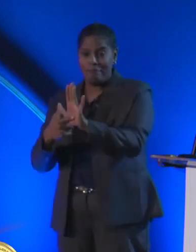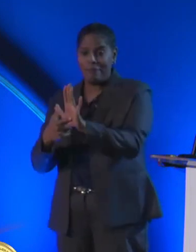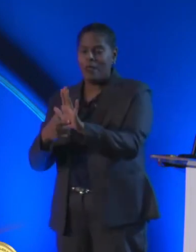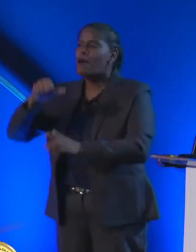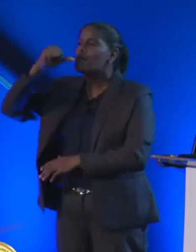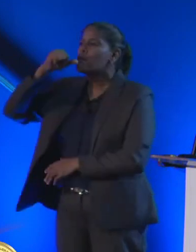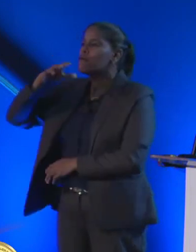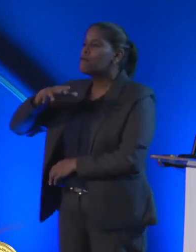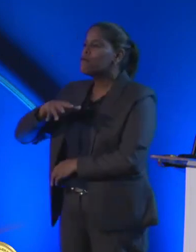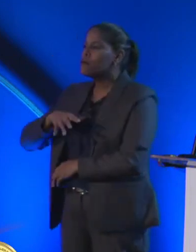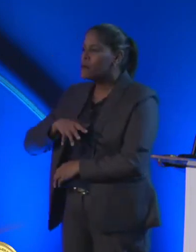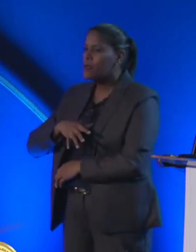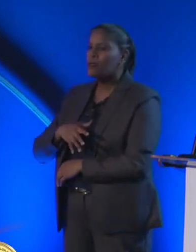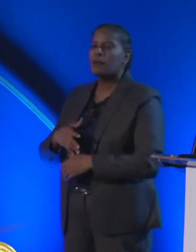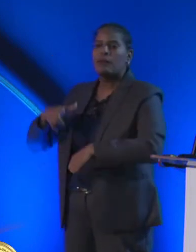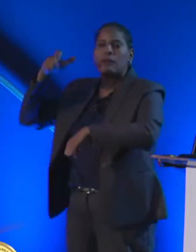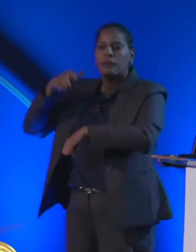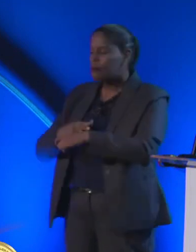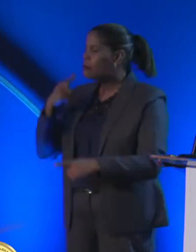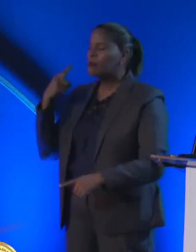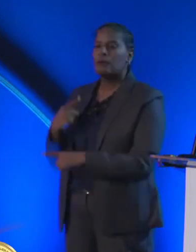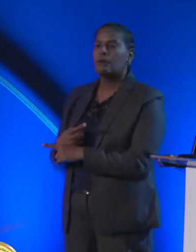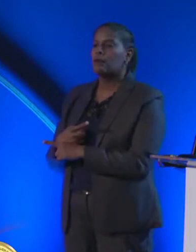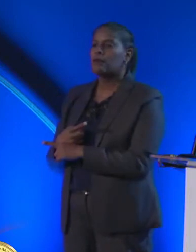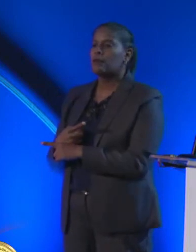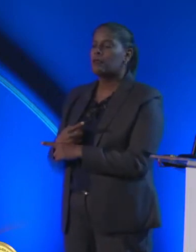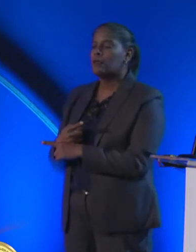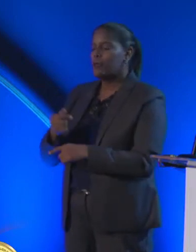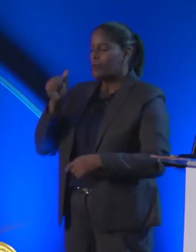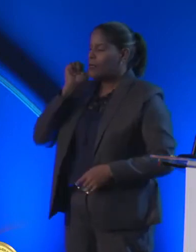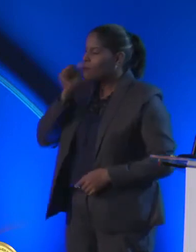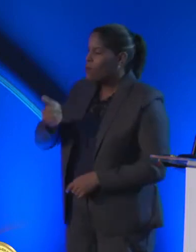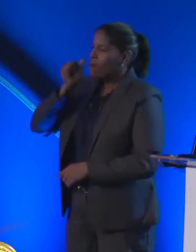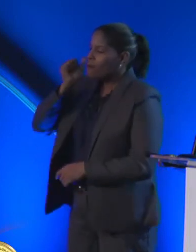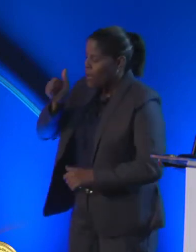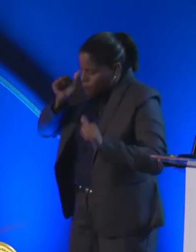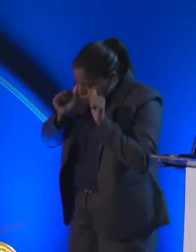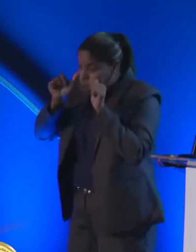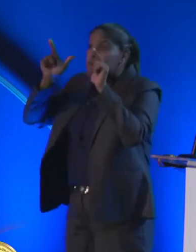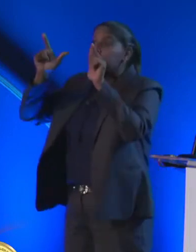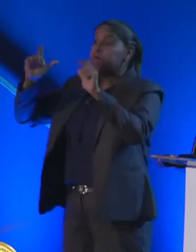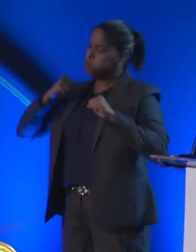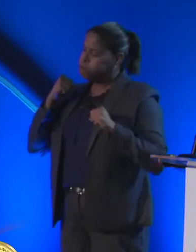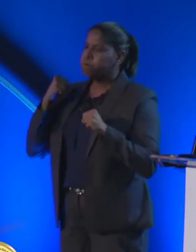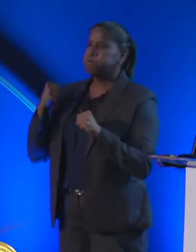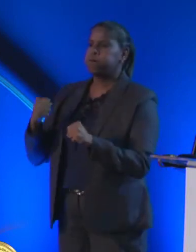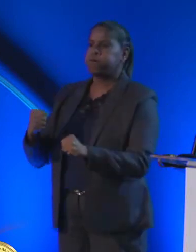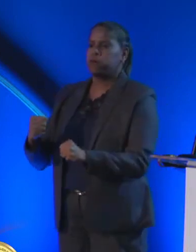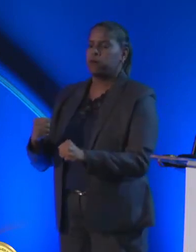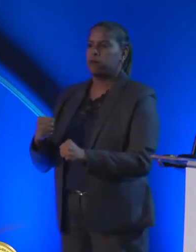las mujeres de este tiempo que se levantan cada mañana con la fuerza